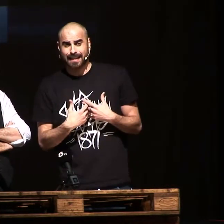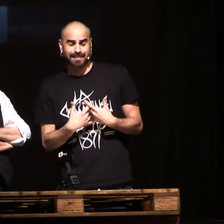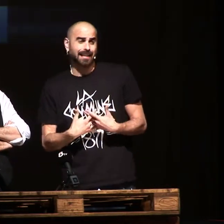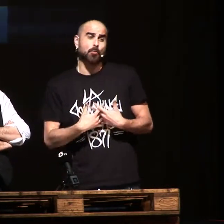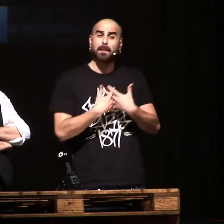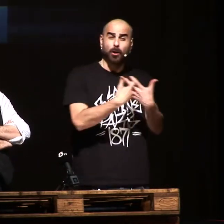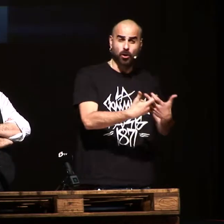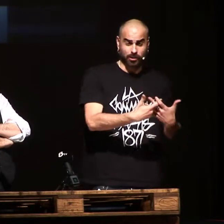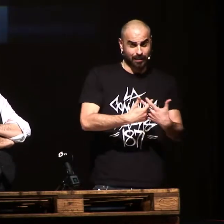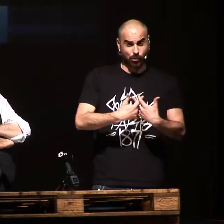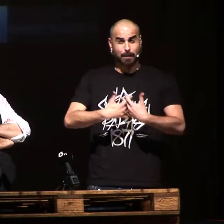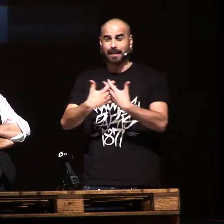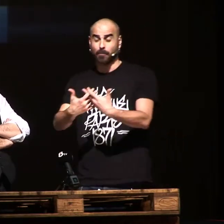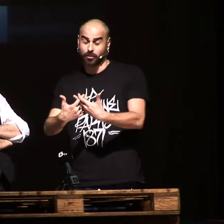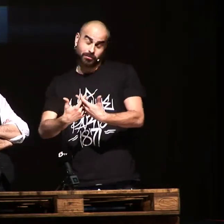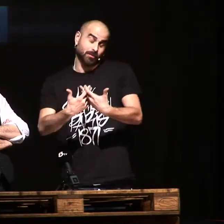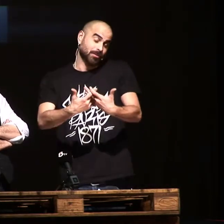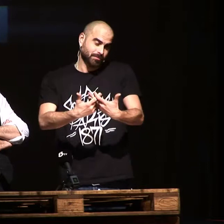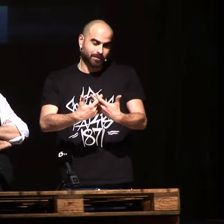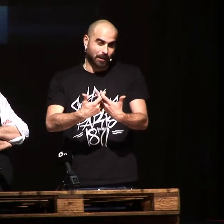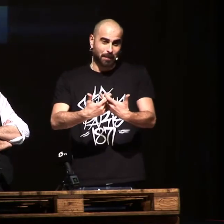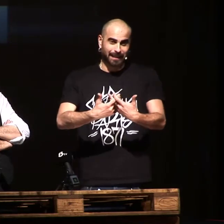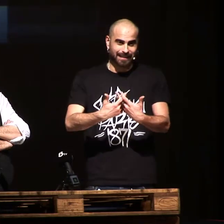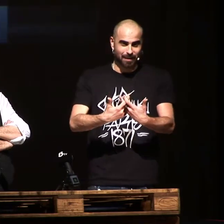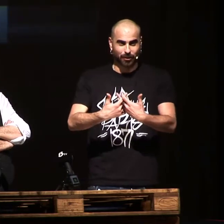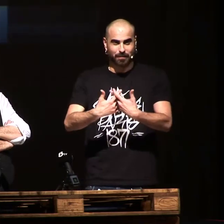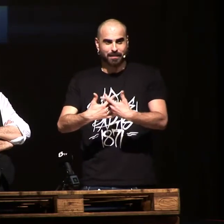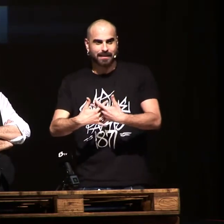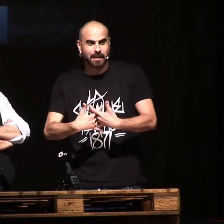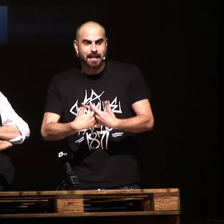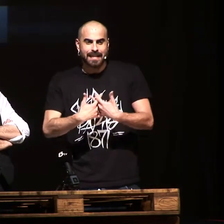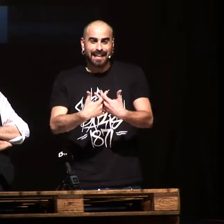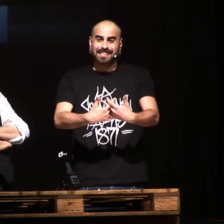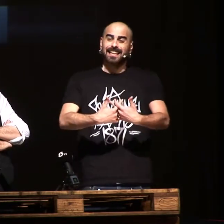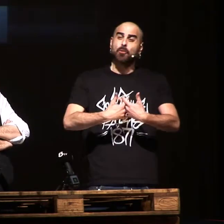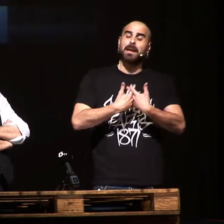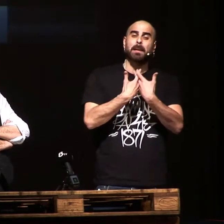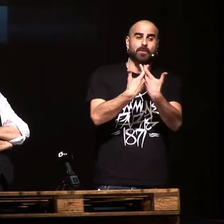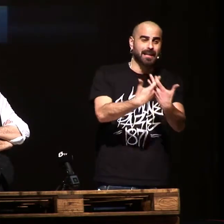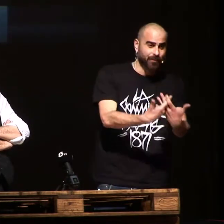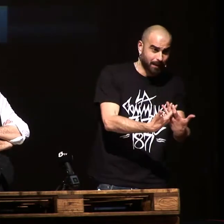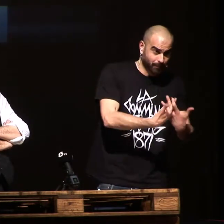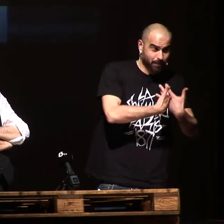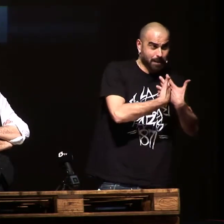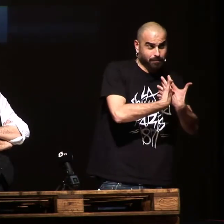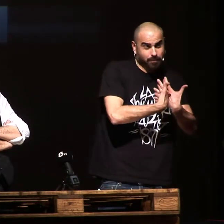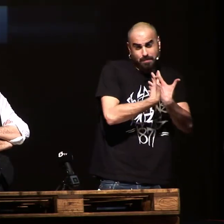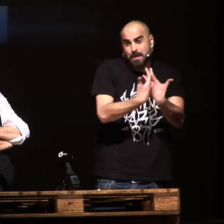persones que estan recuperant blocs que són capital mort, o ja no capital si està mort, com deia abans, i que les estan recuperant per poder-les